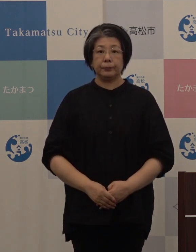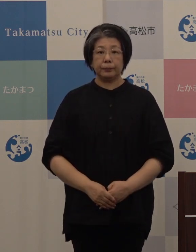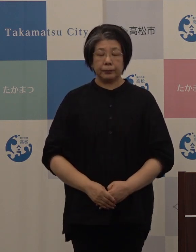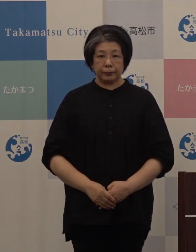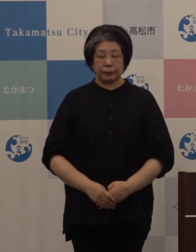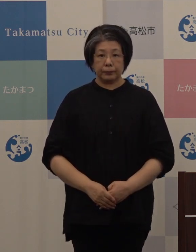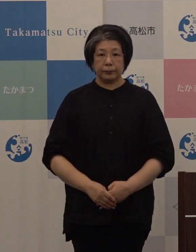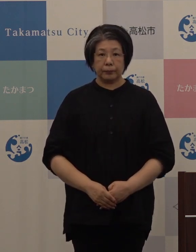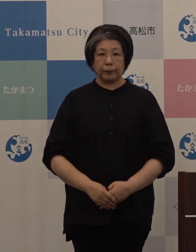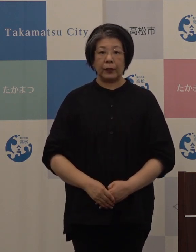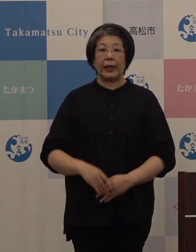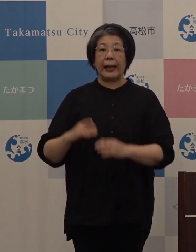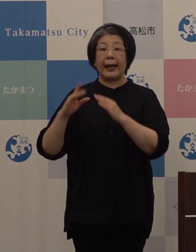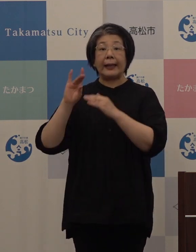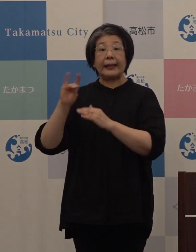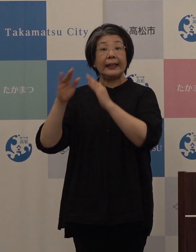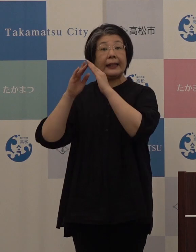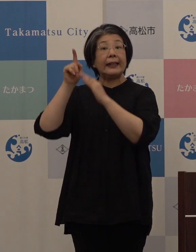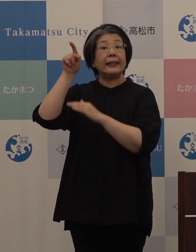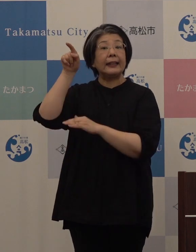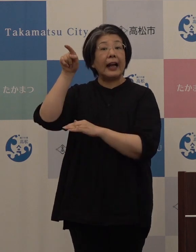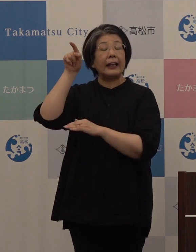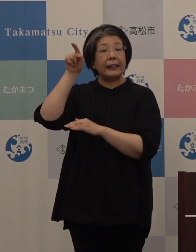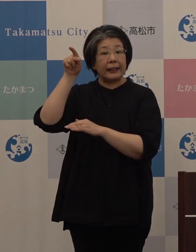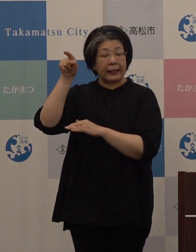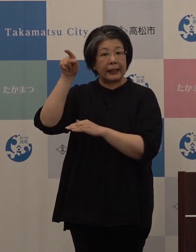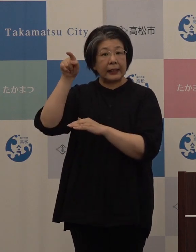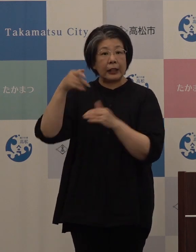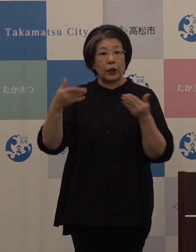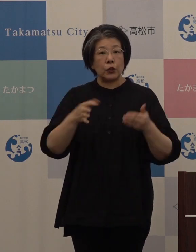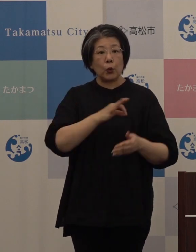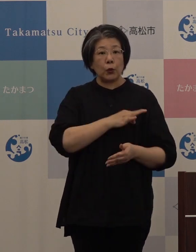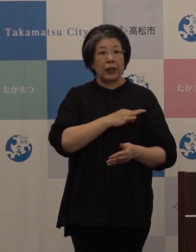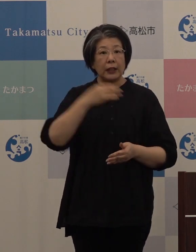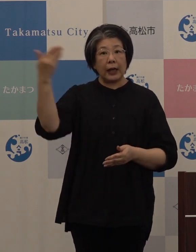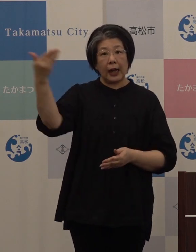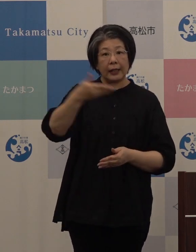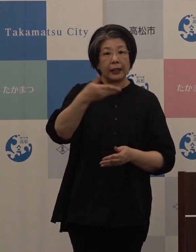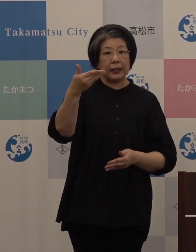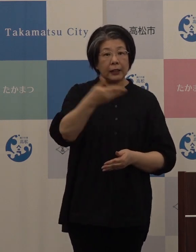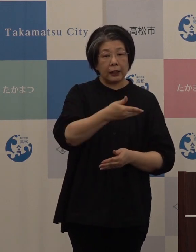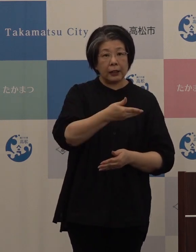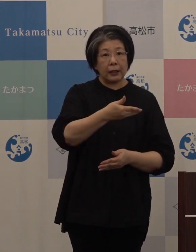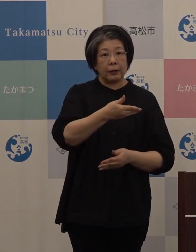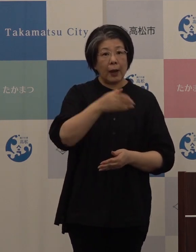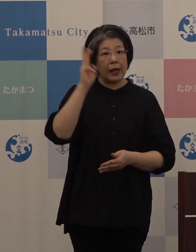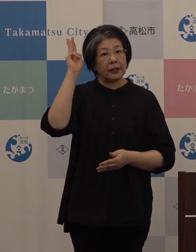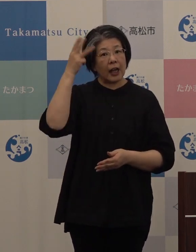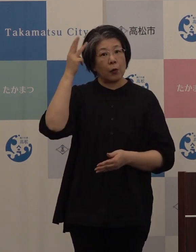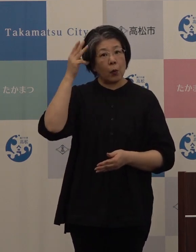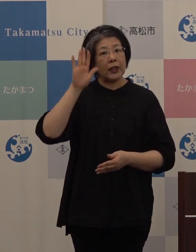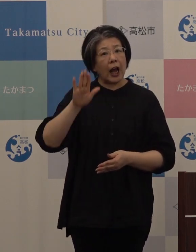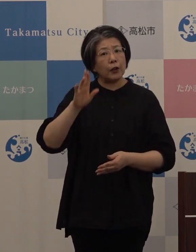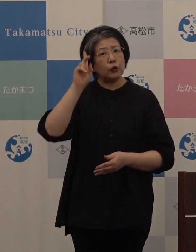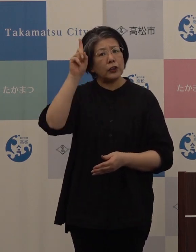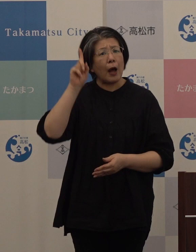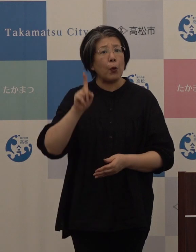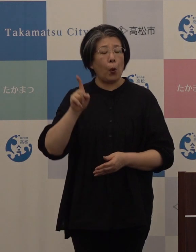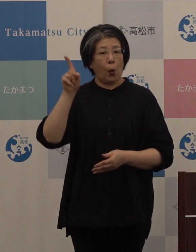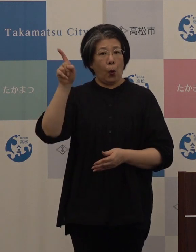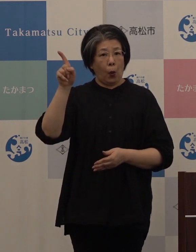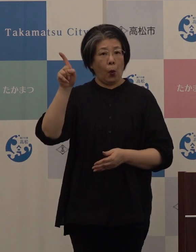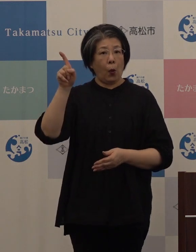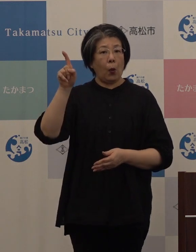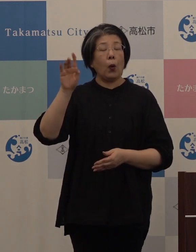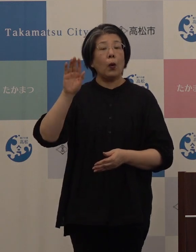というかその議会が職員からの聞き取りというのはもちろん参考までにやるかも分かりませんけれども、そこは